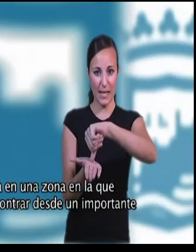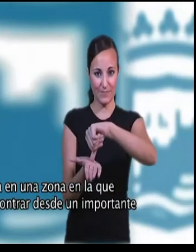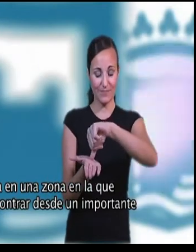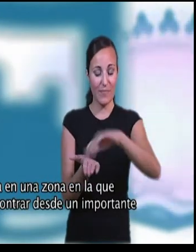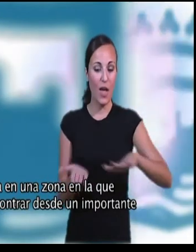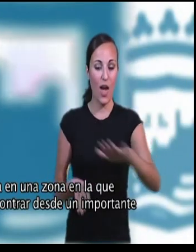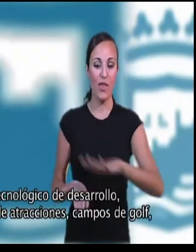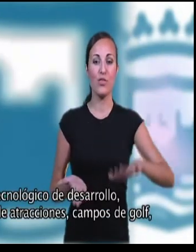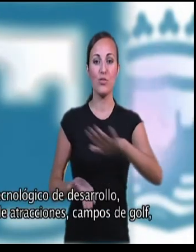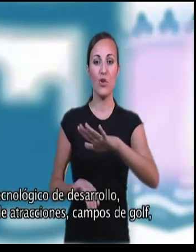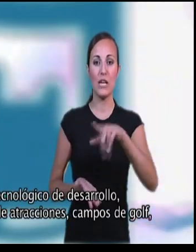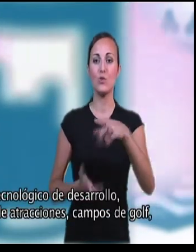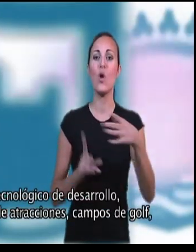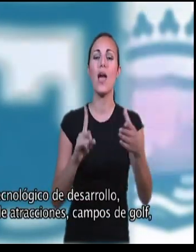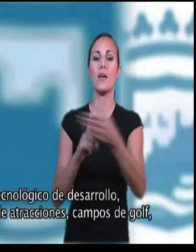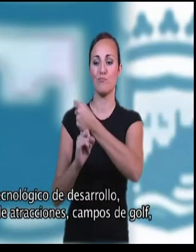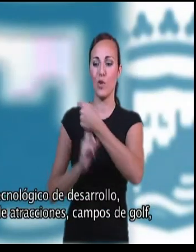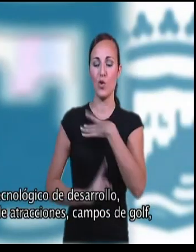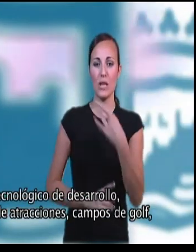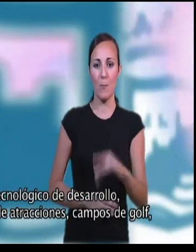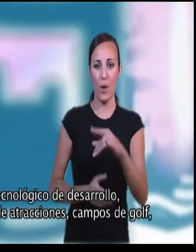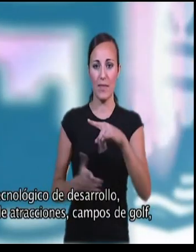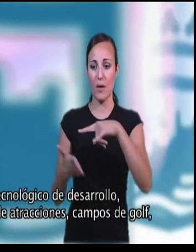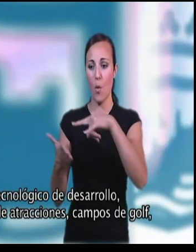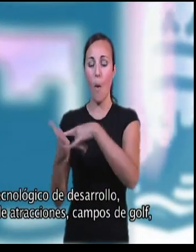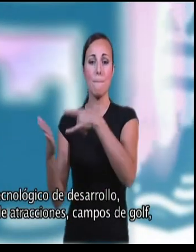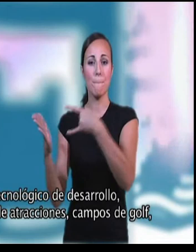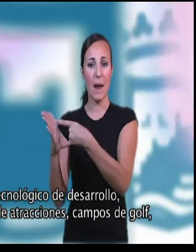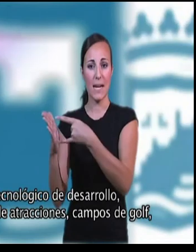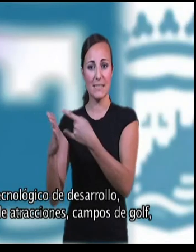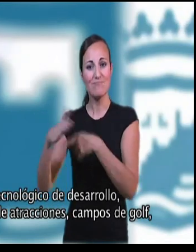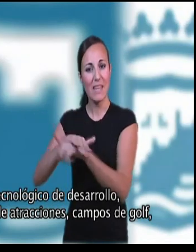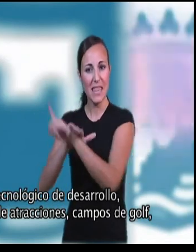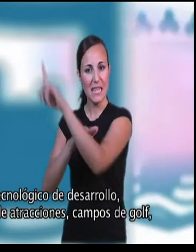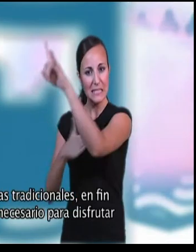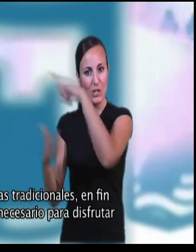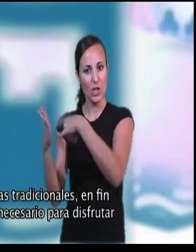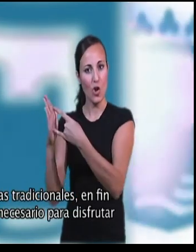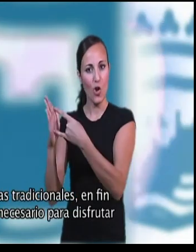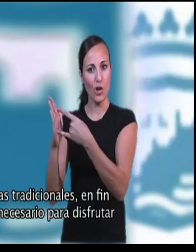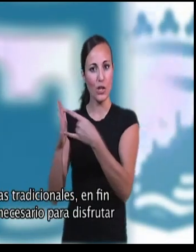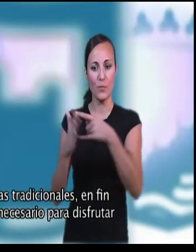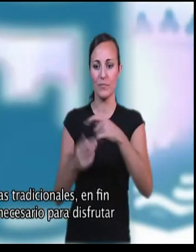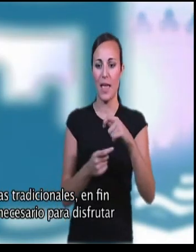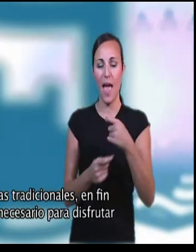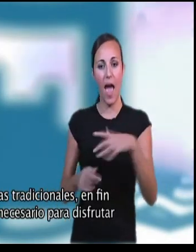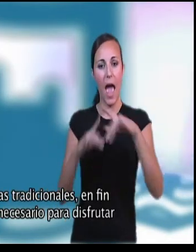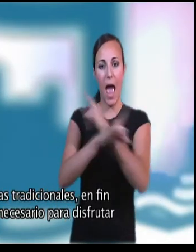un importante parque de desarrollo tecnológico hasta parques de atracciones, campos de golf y fiestas tradicionales. En